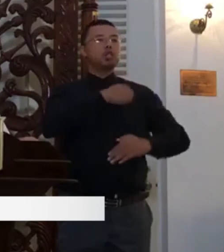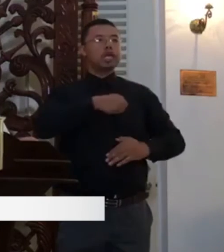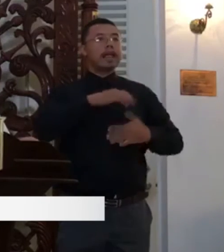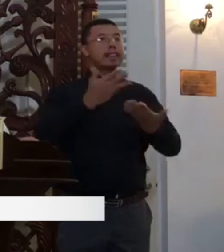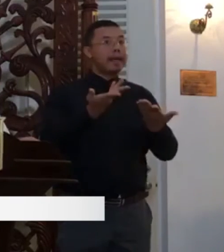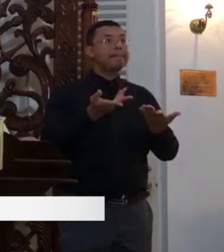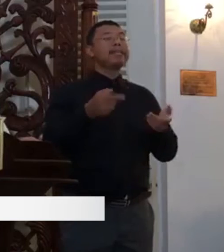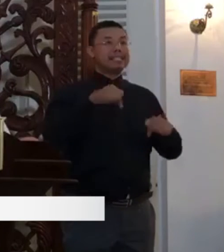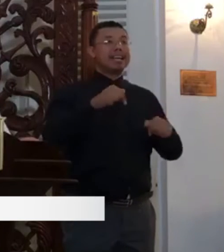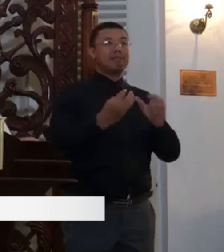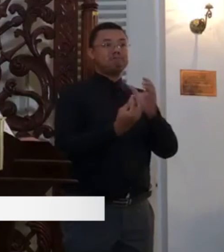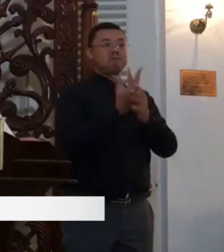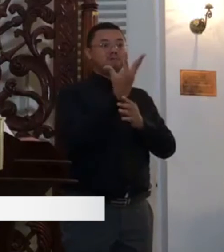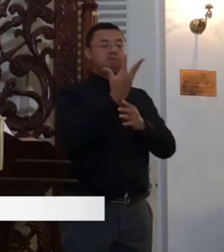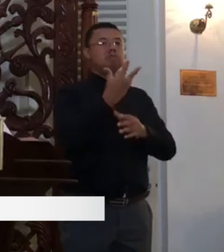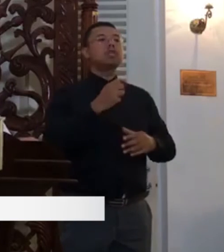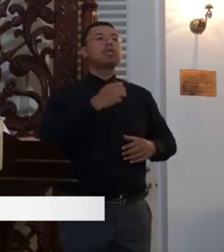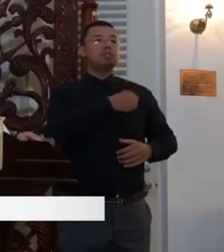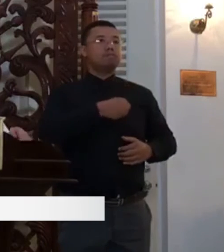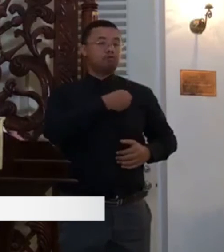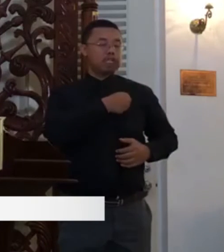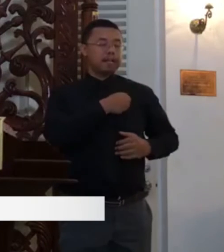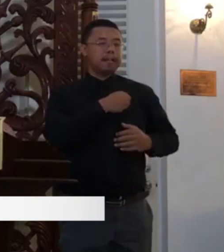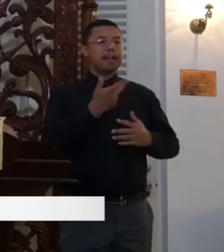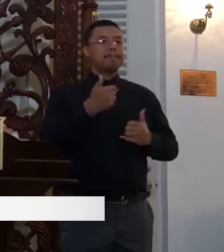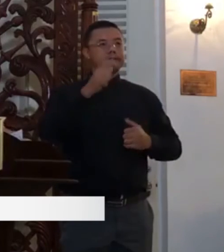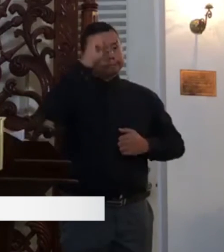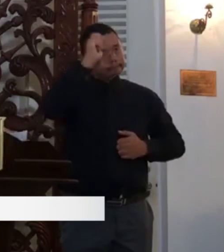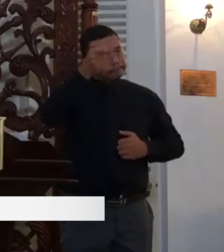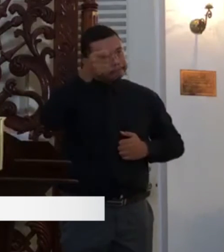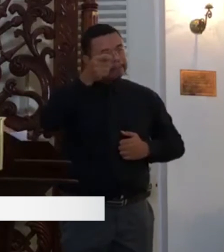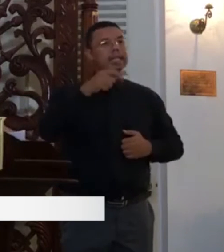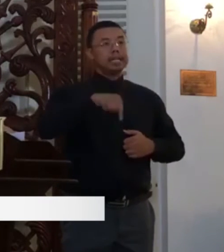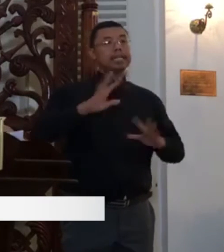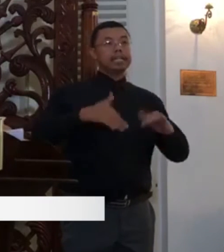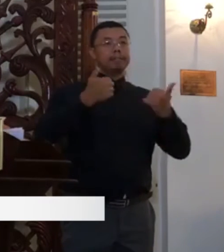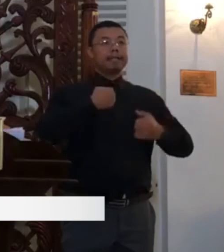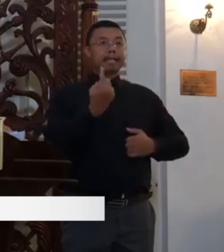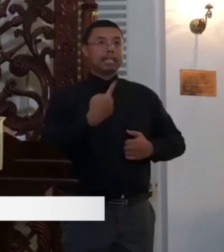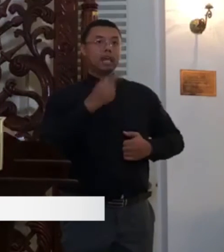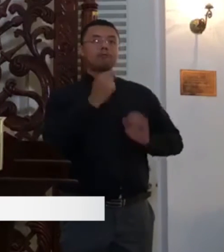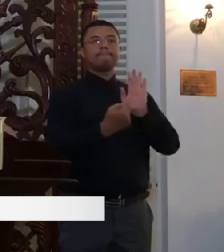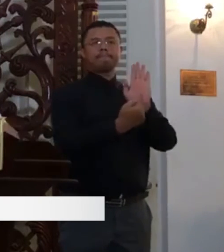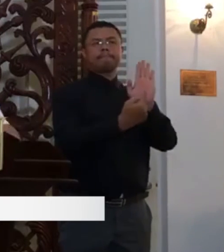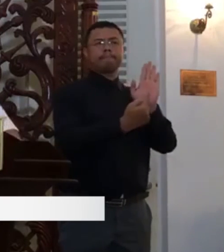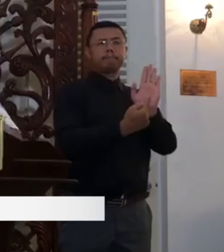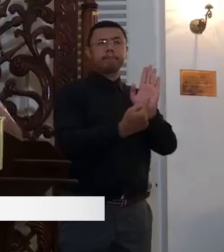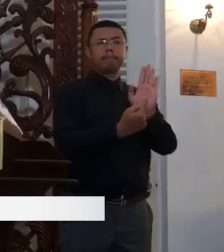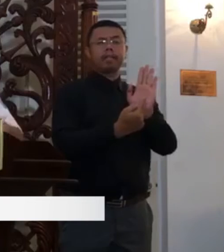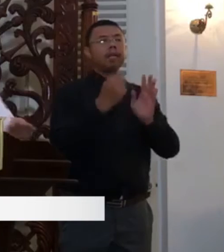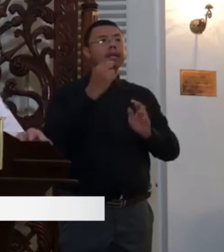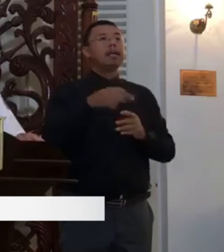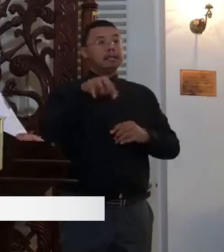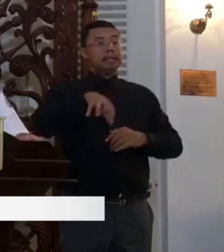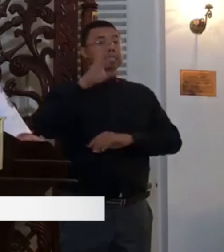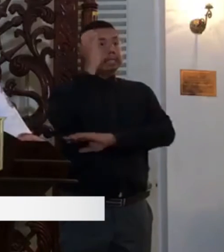saat menumbuhkan solidaritas sosial. Ini adalah kesempatan bagi kita untuk menunjukkan, karena